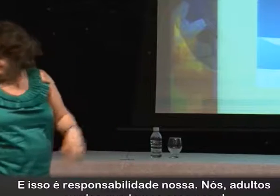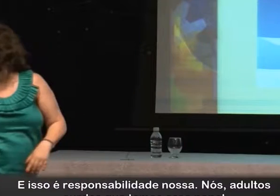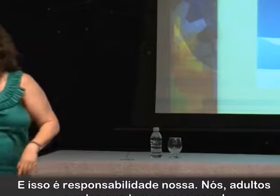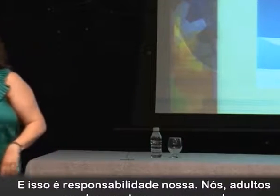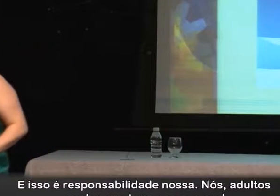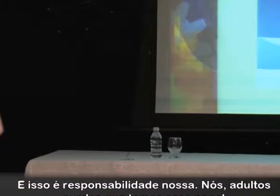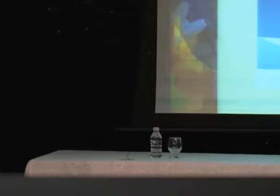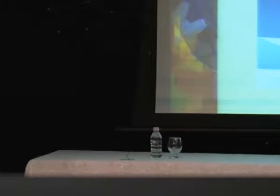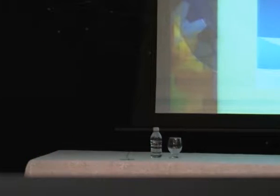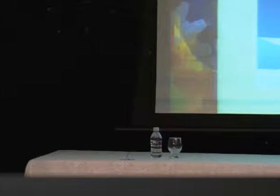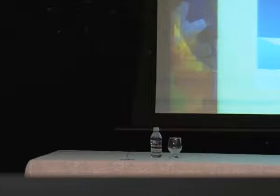esse papel.